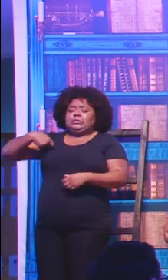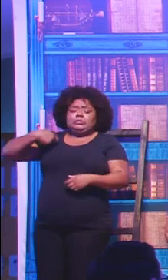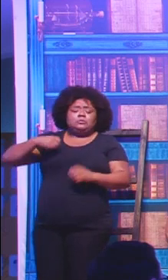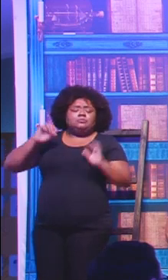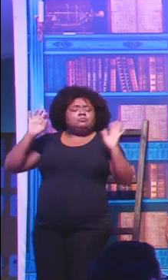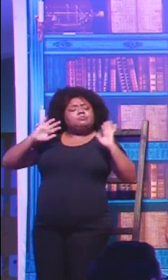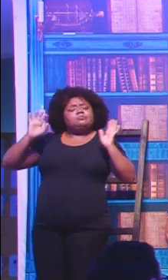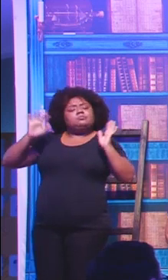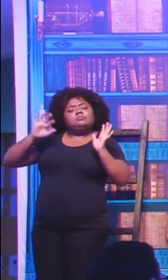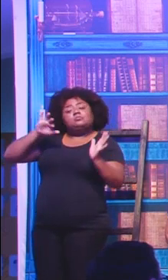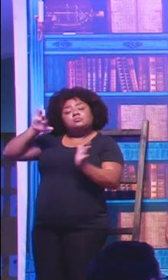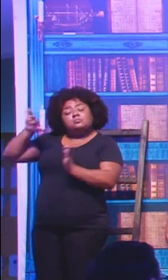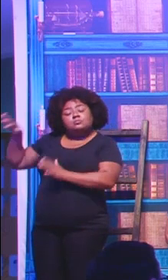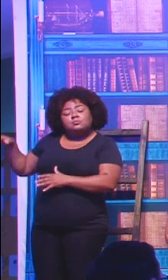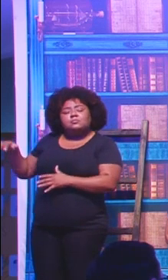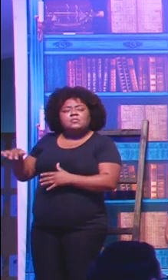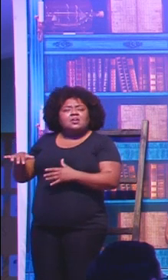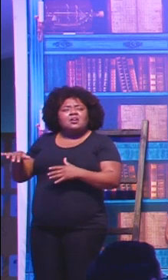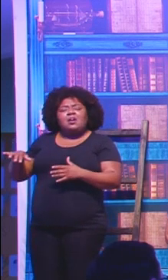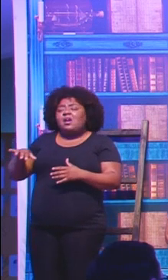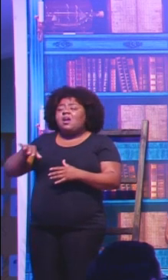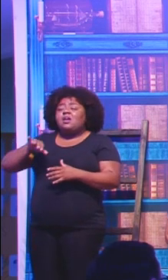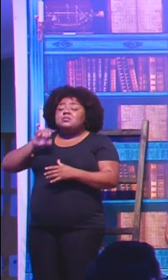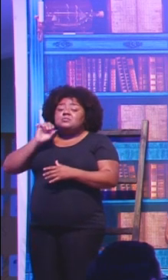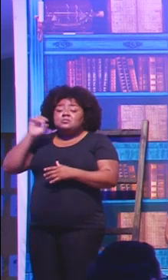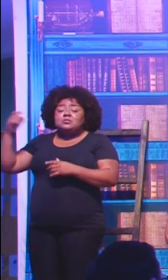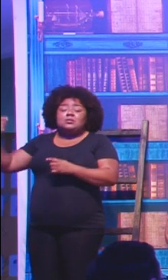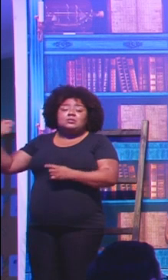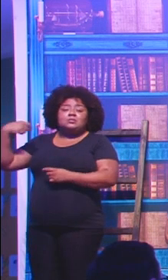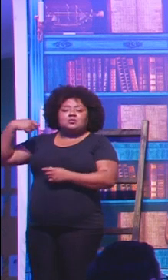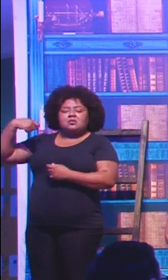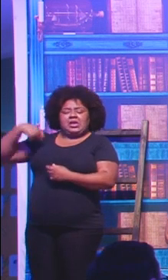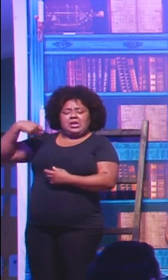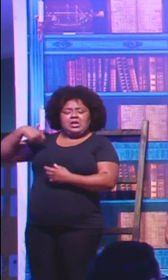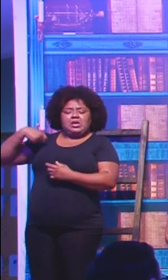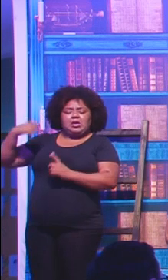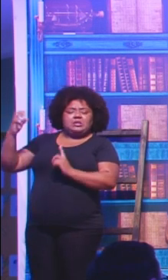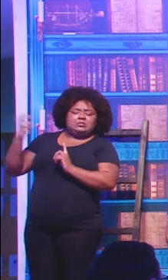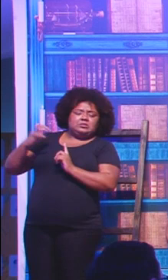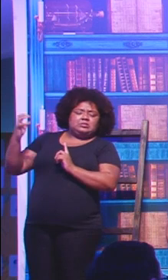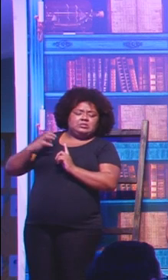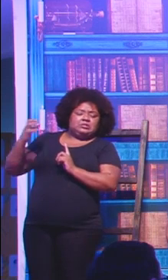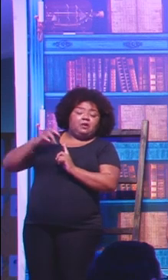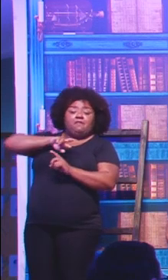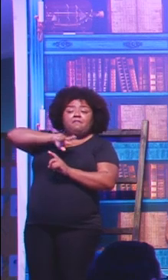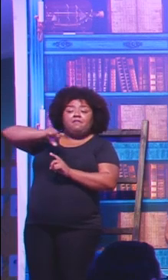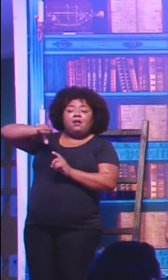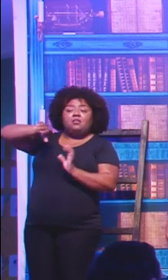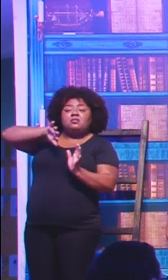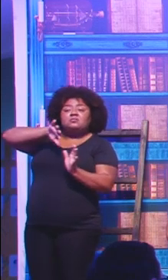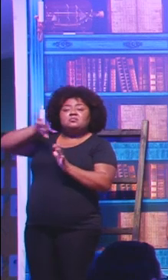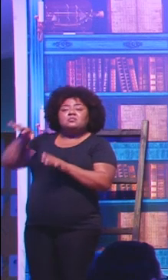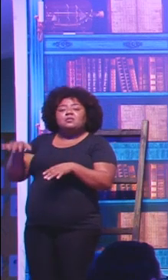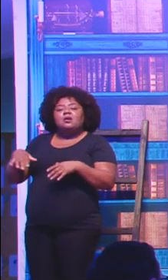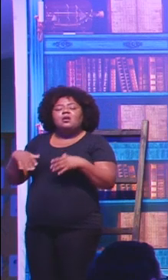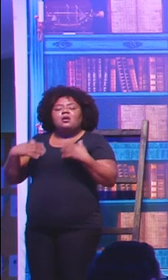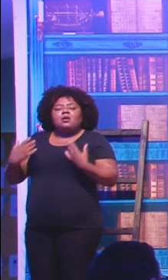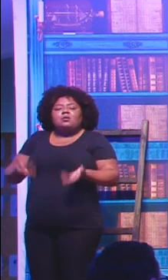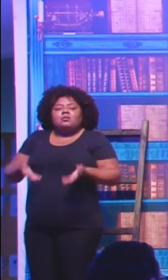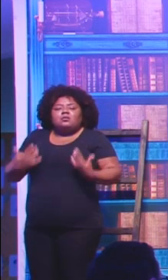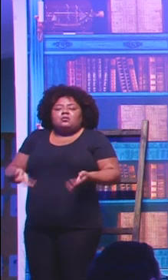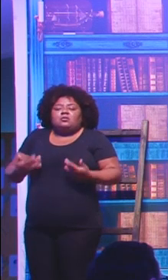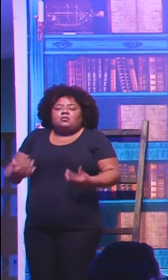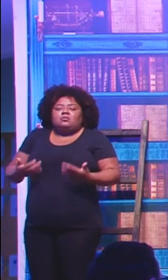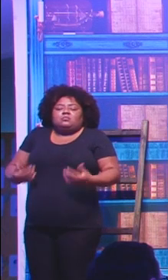tudo isso tira a liberdade da obra, né? E a literatura é o espaço da liberdade, né? A